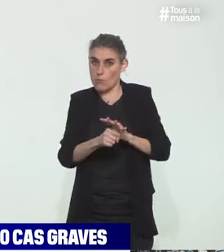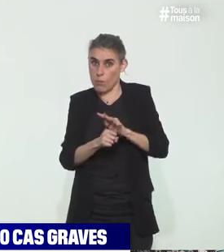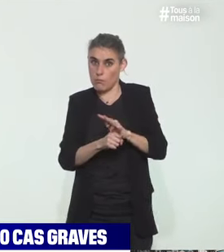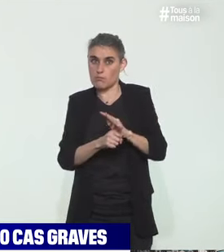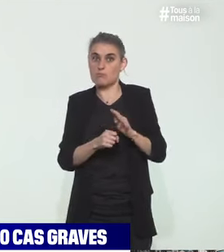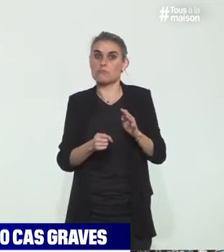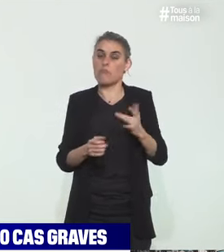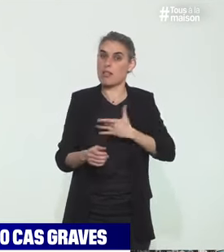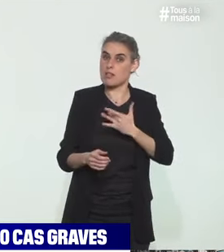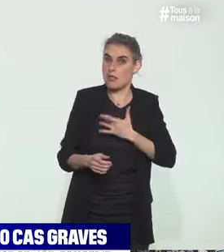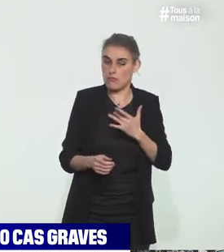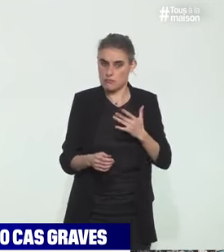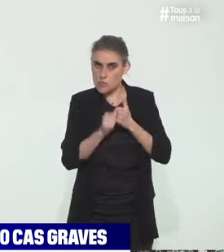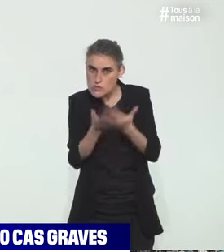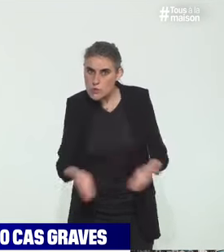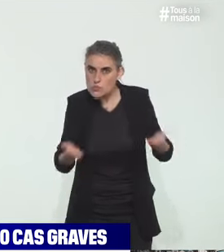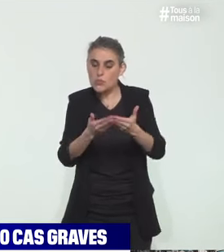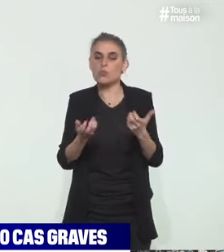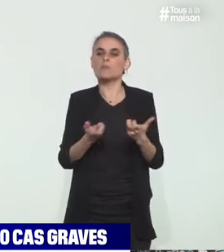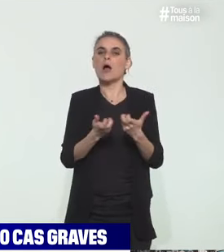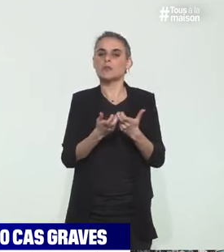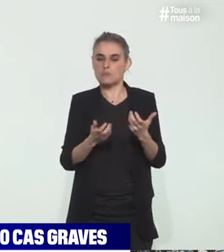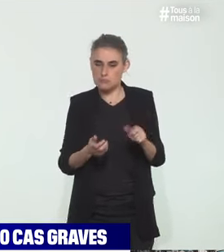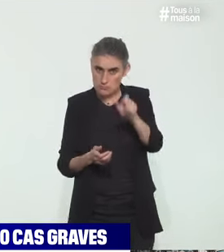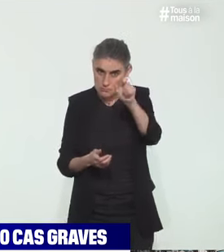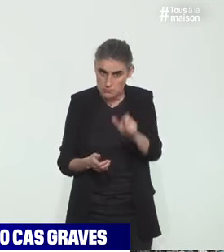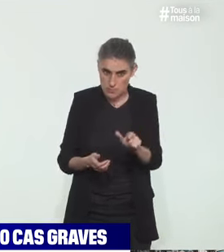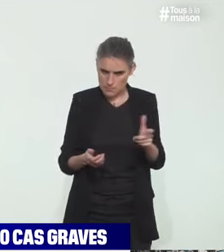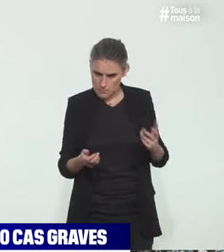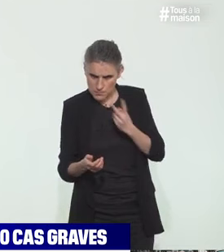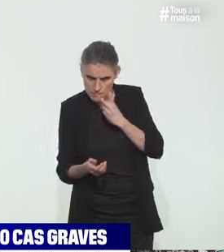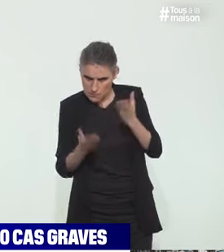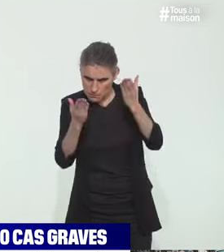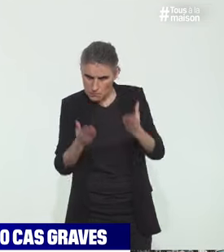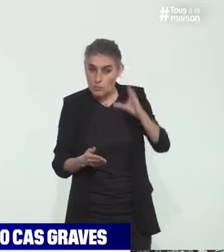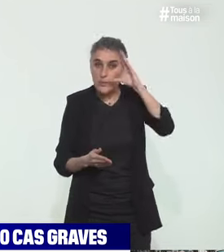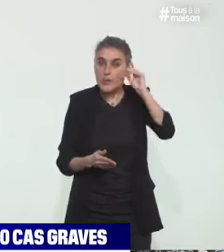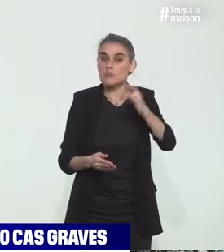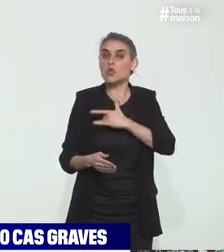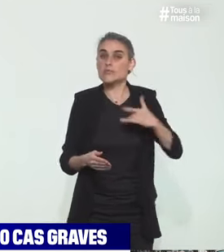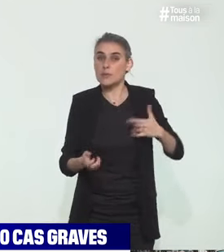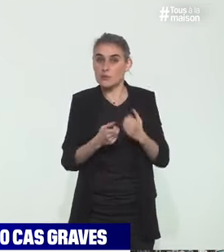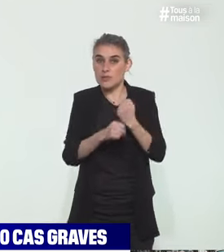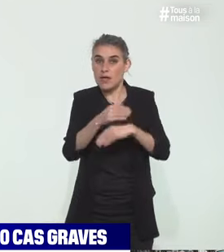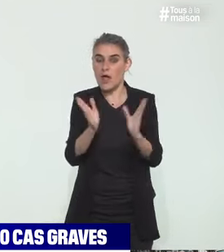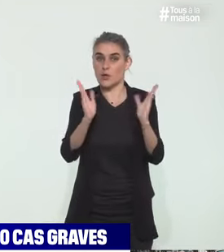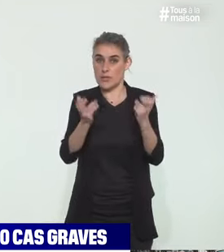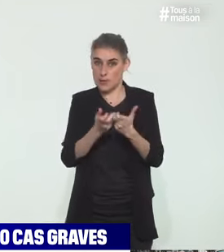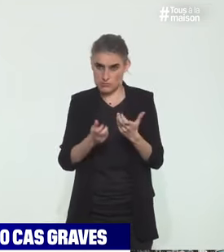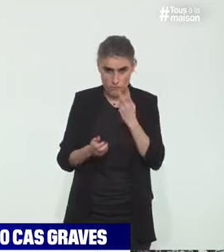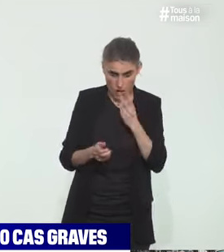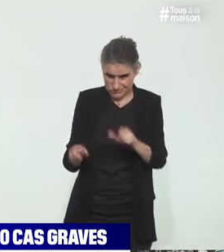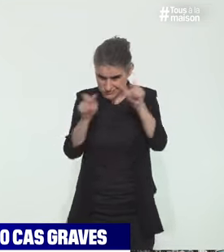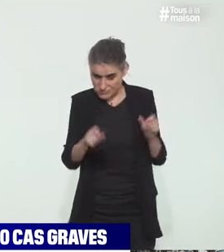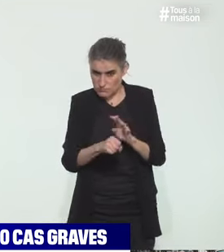dans des indications particulières, lorsque l'on veut vérifier le statut immunitaire de professionnels de santé, à l'hôpital par exemple, lorsque l'on veut procéder à des études